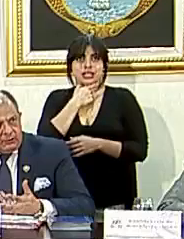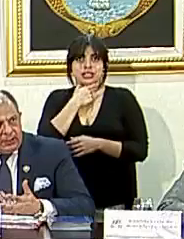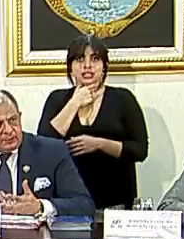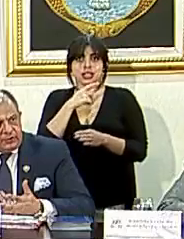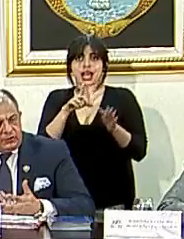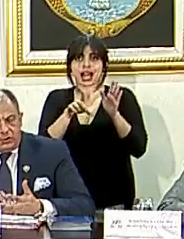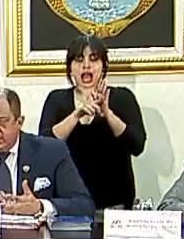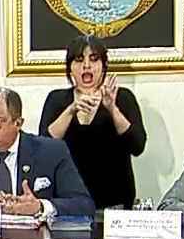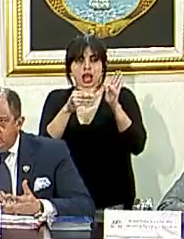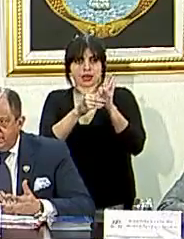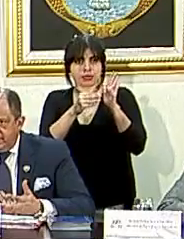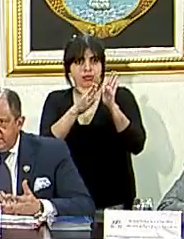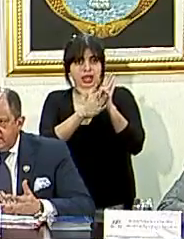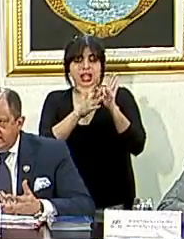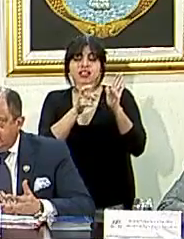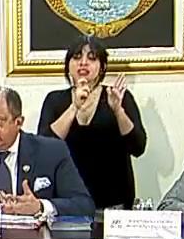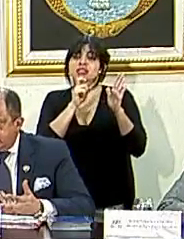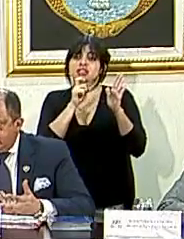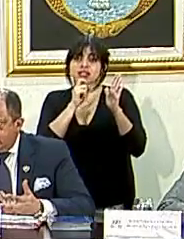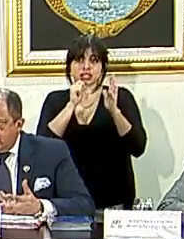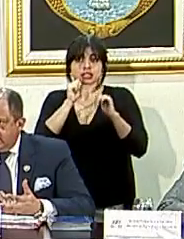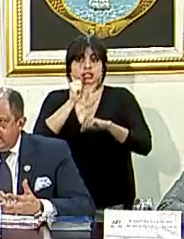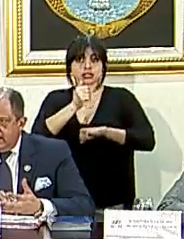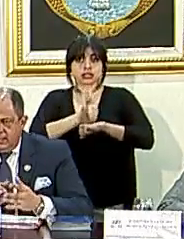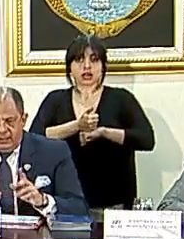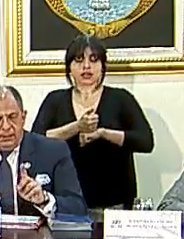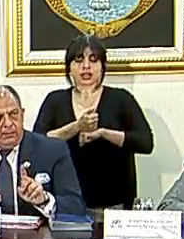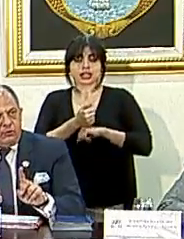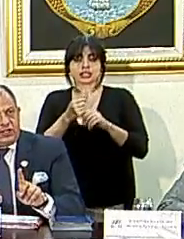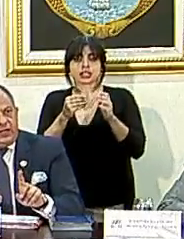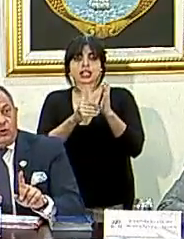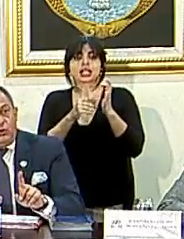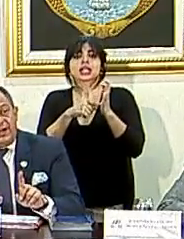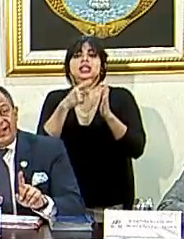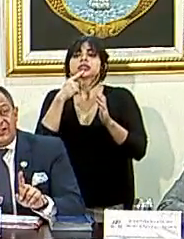en la ley una disposición que es muy difícil de establecer, de